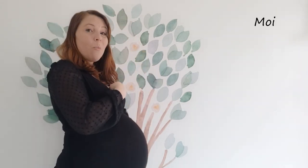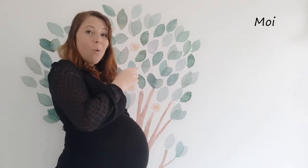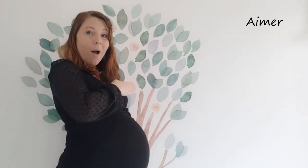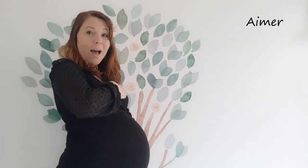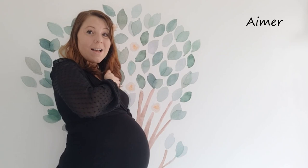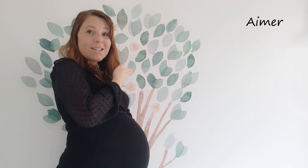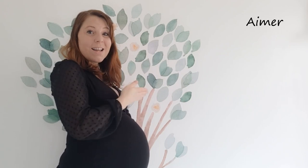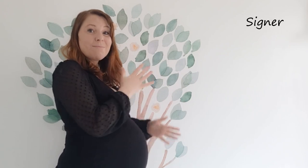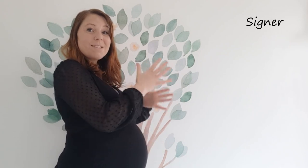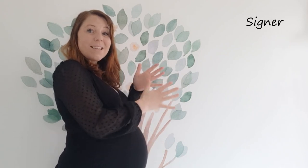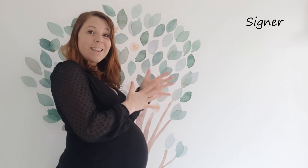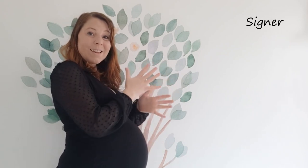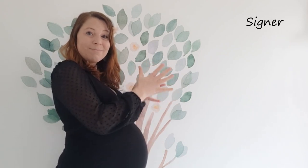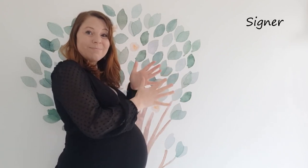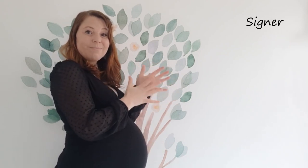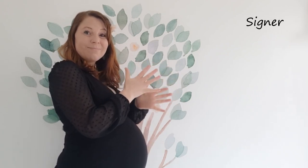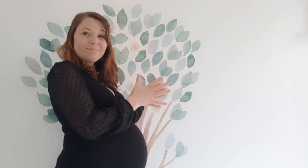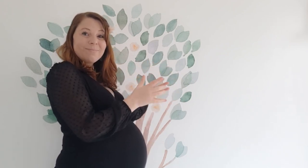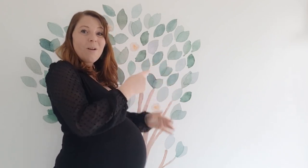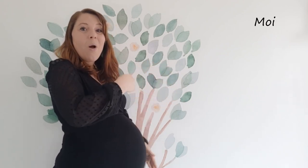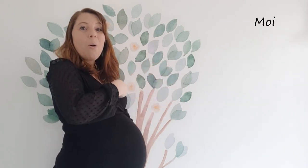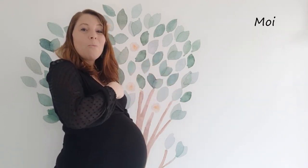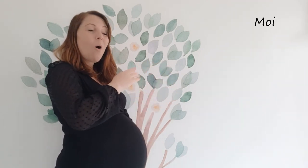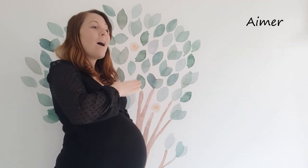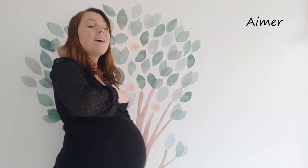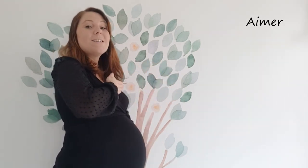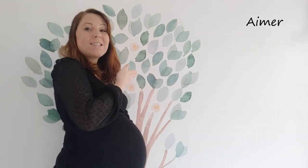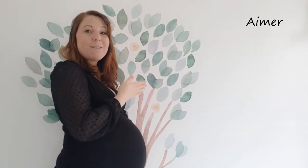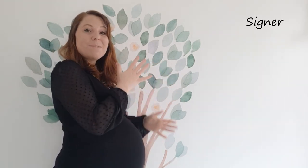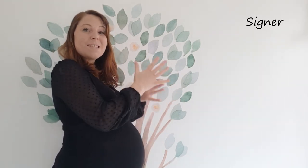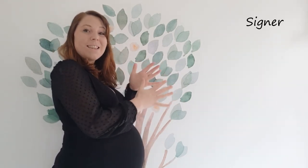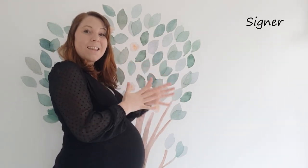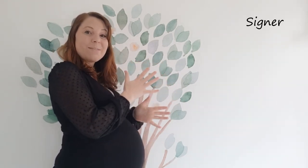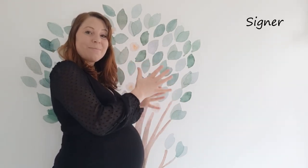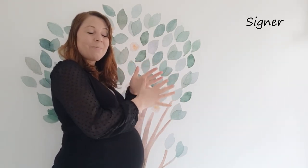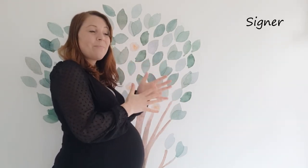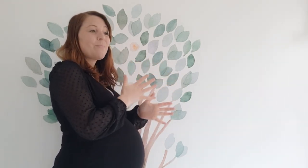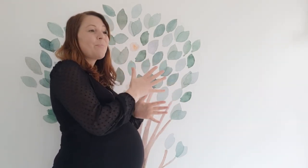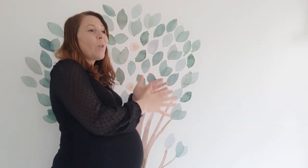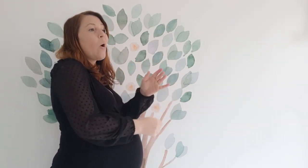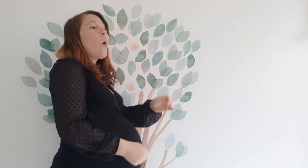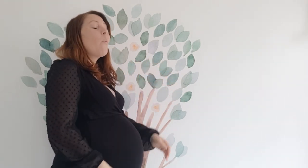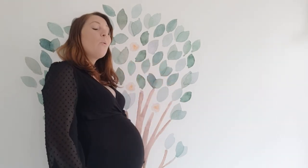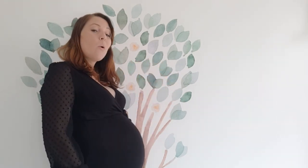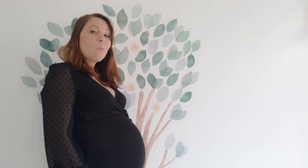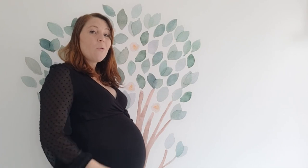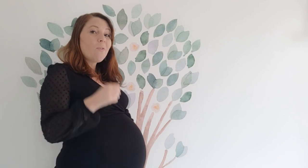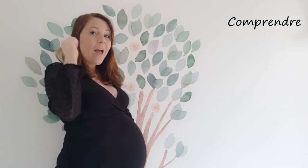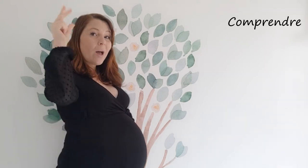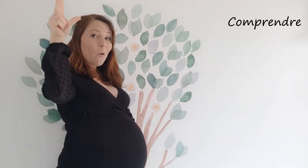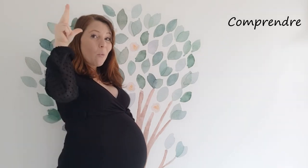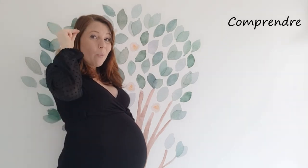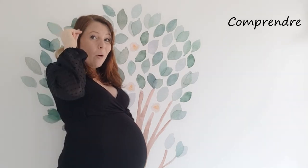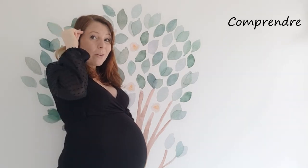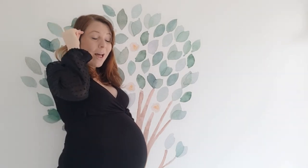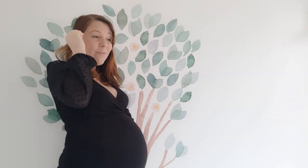Moi j'aime signer, moi j'aime signer, pour me faire comprendre avant